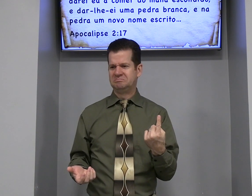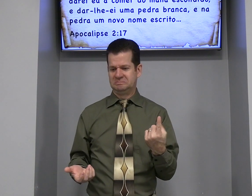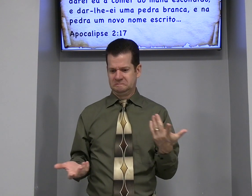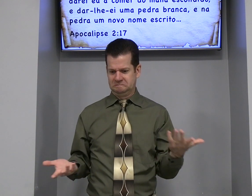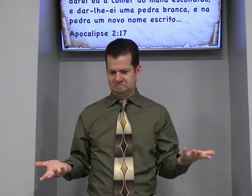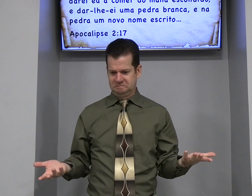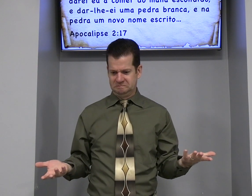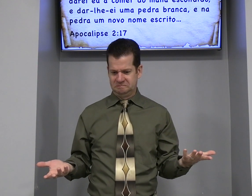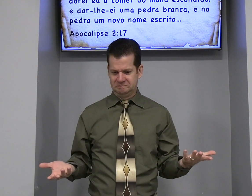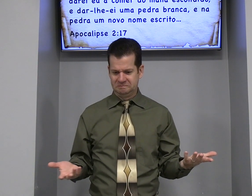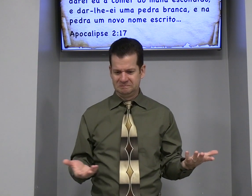Estranho.